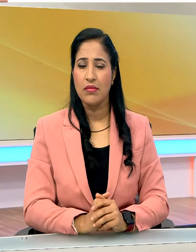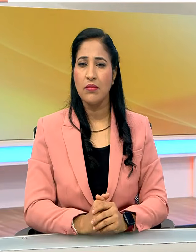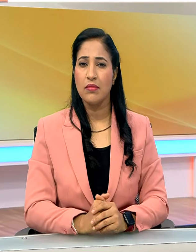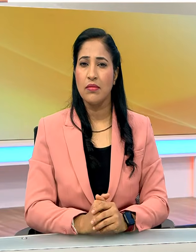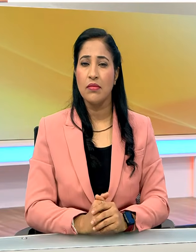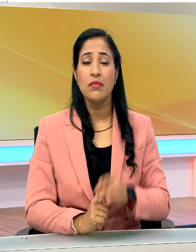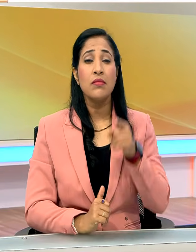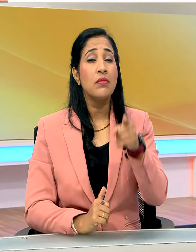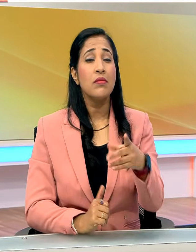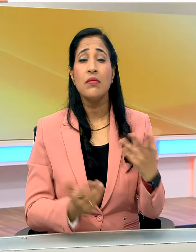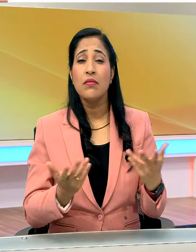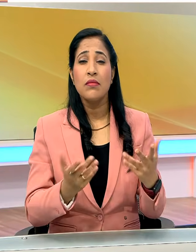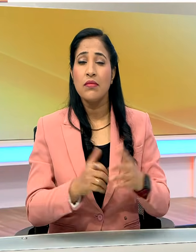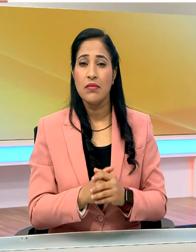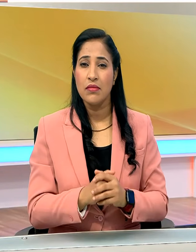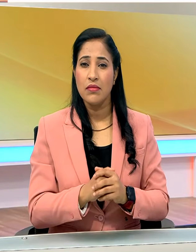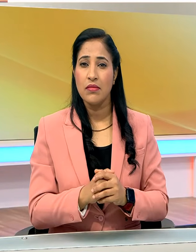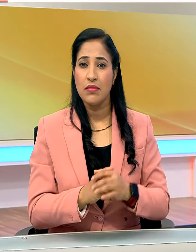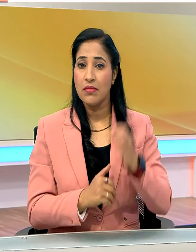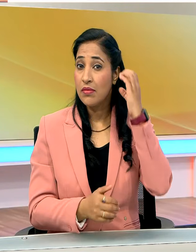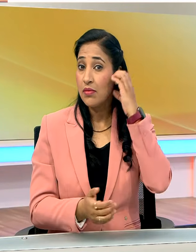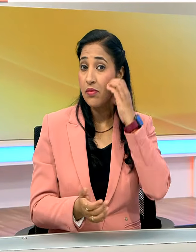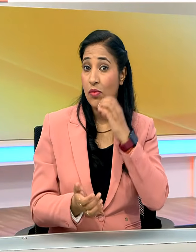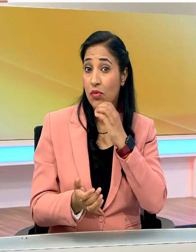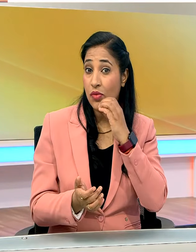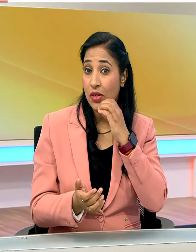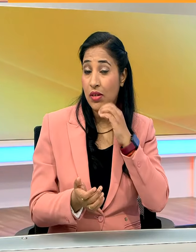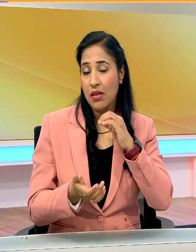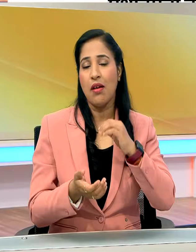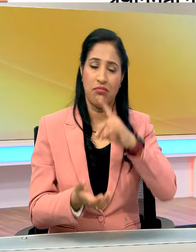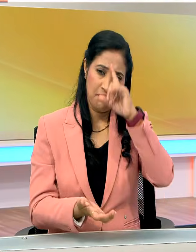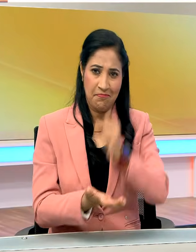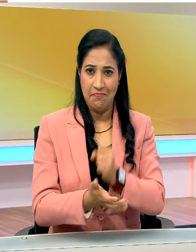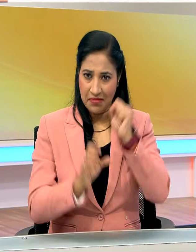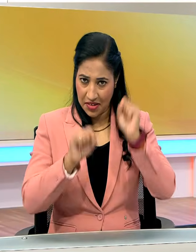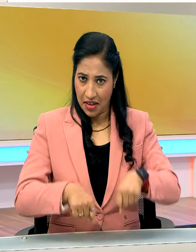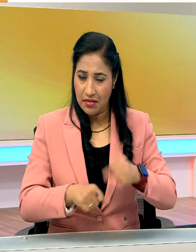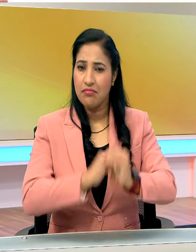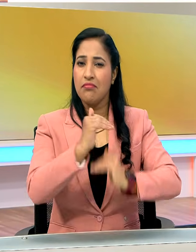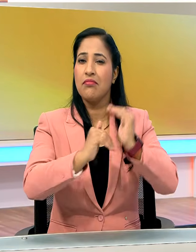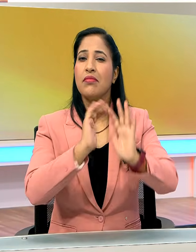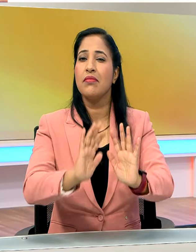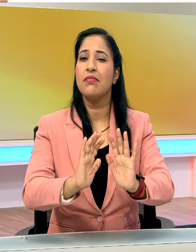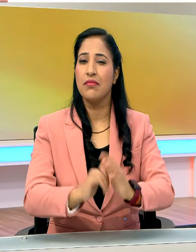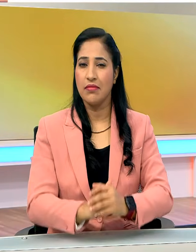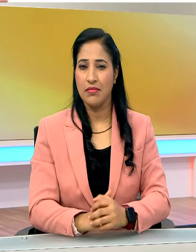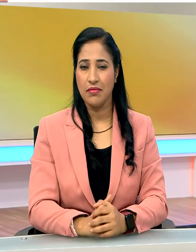और ये मोदी की भी गारंटी है।